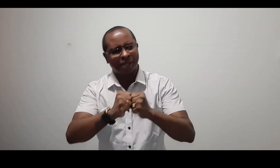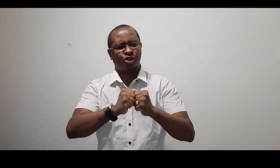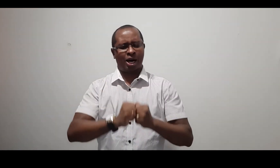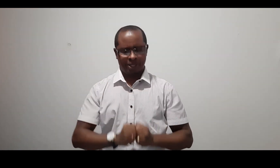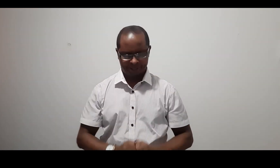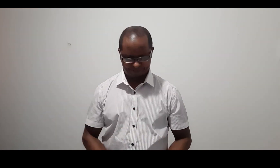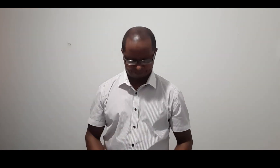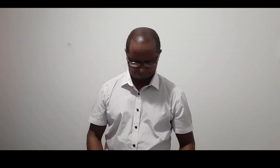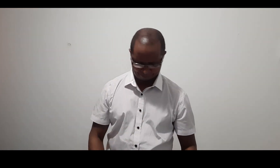za